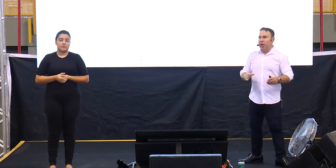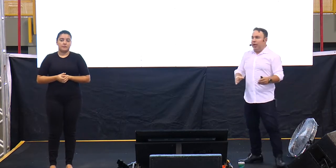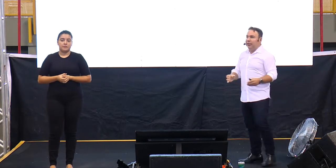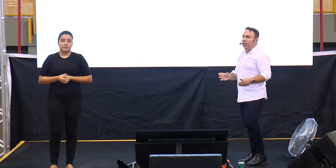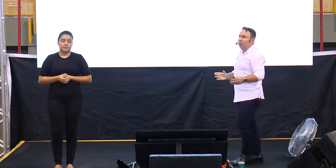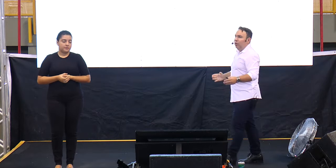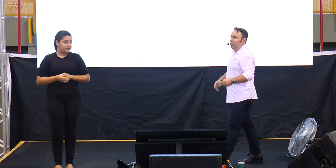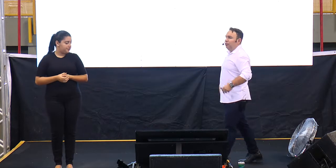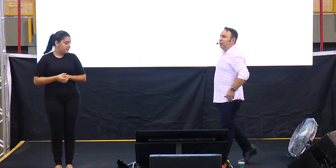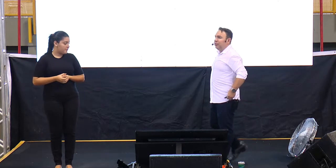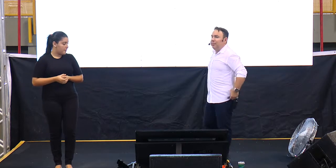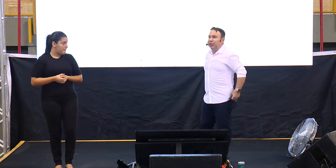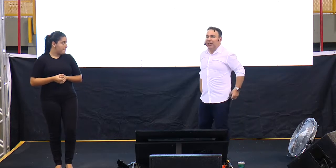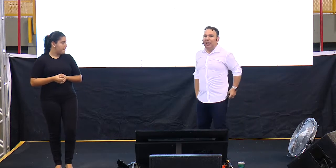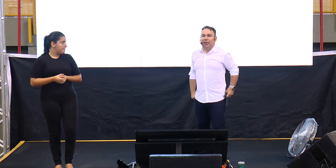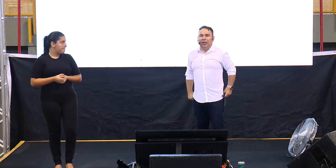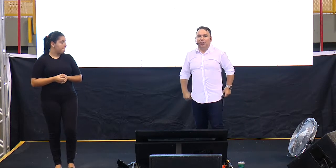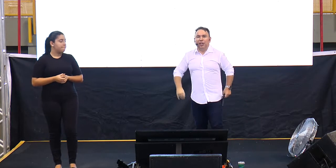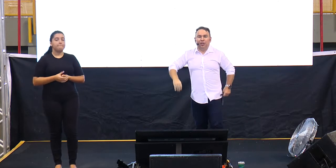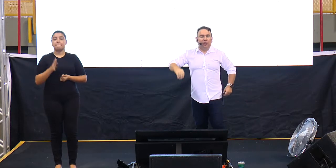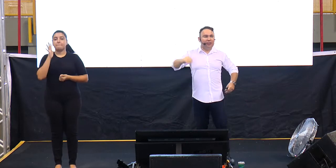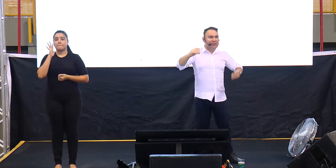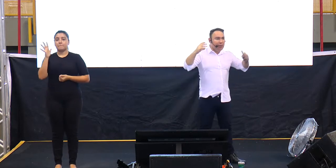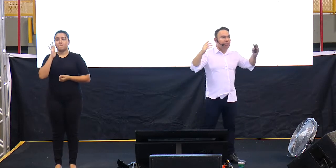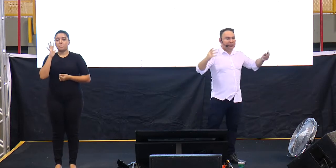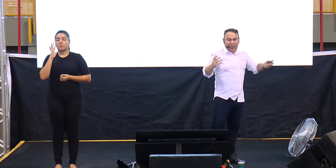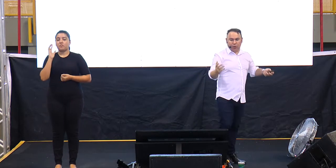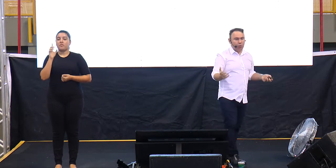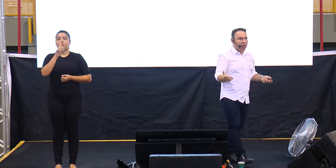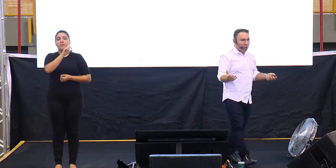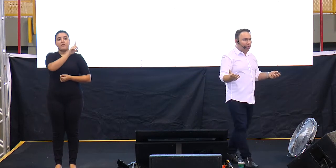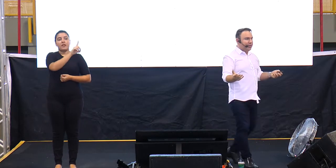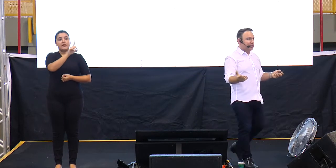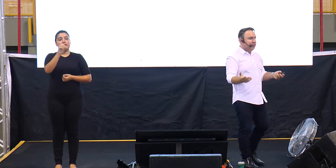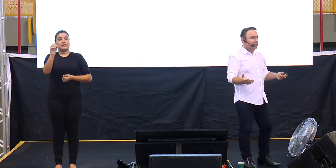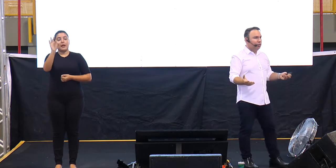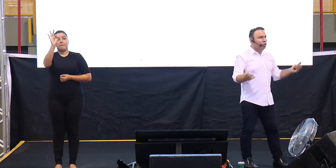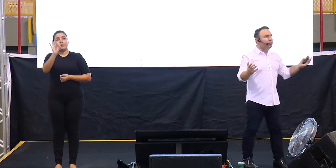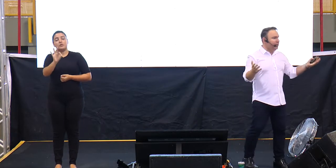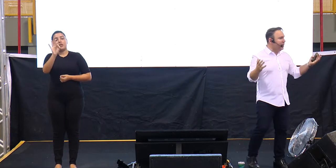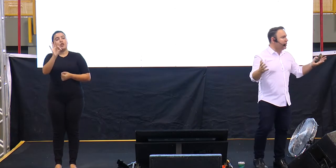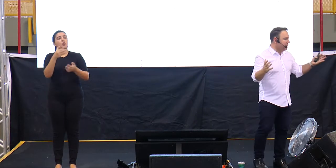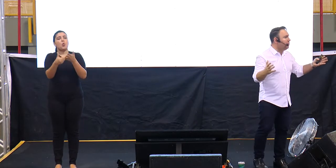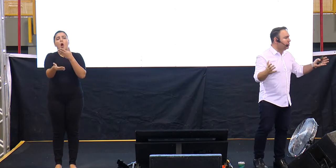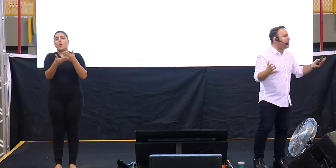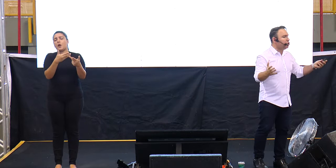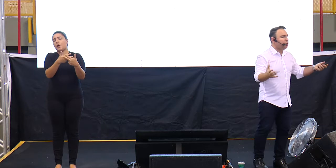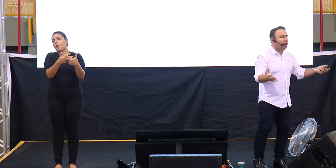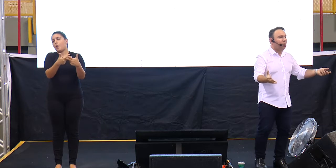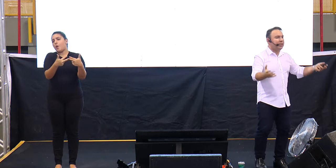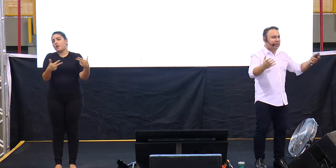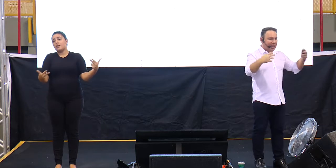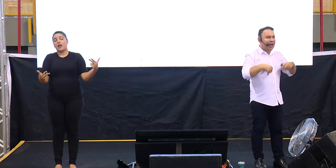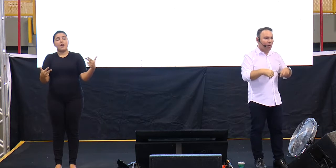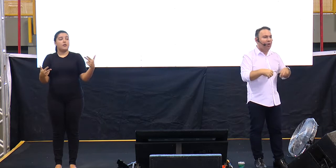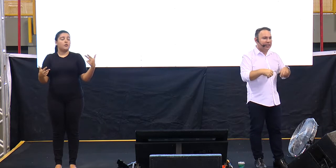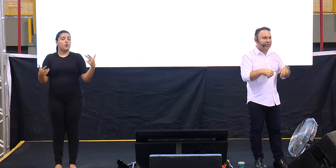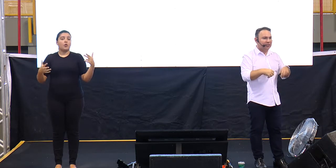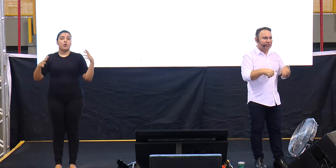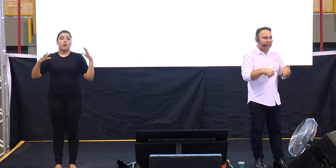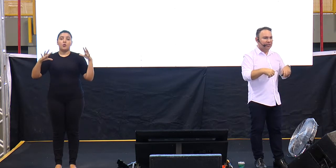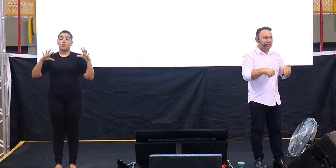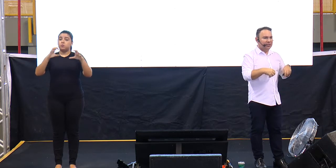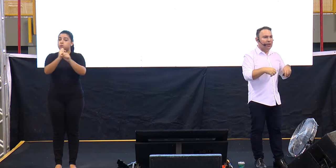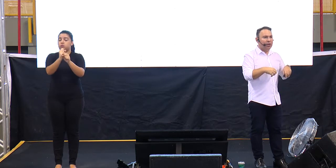10%. Então, vamos imaginar, gente, 100% de uma coisa, todo mundo entende que 100% de uma coisa é a